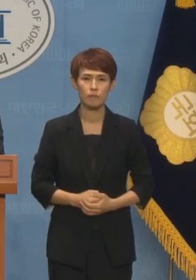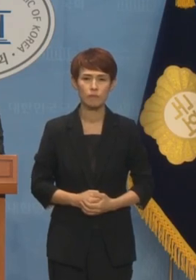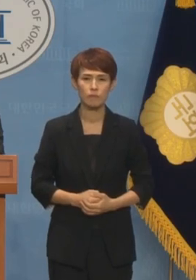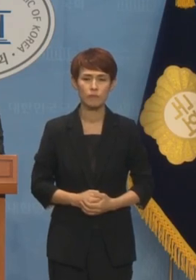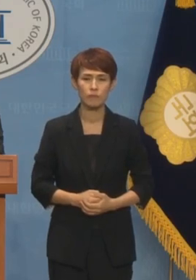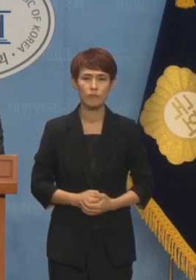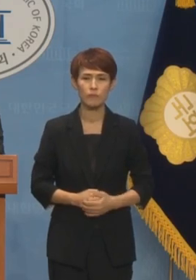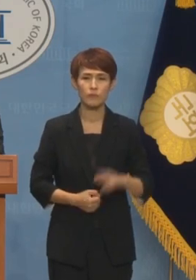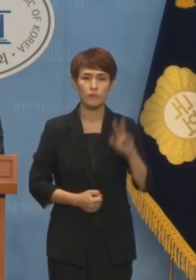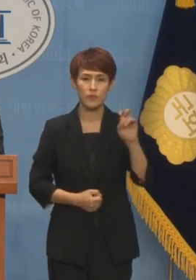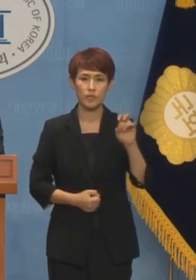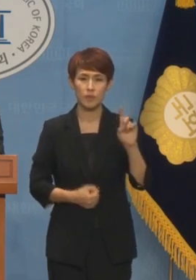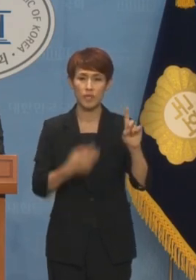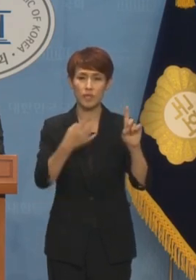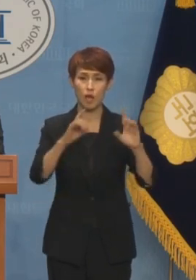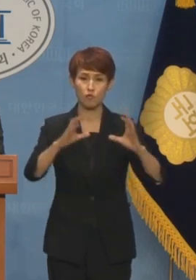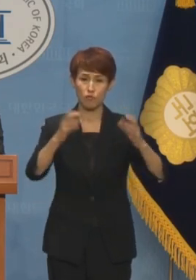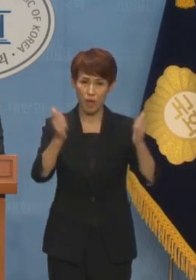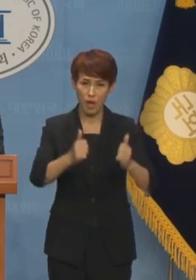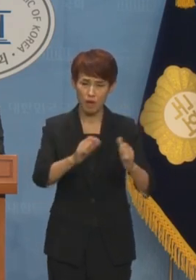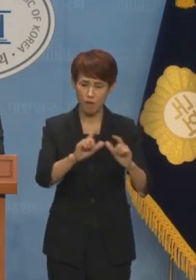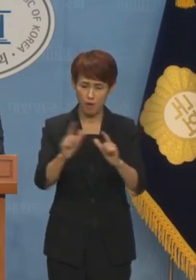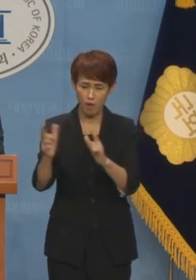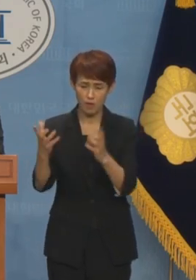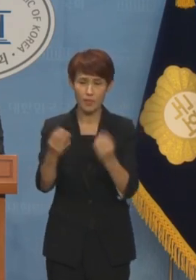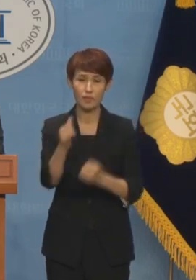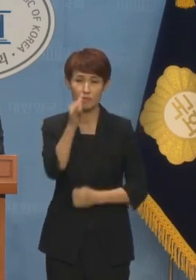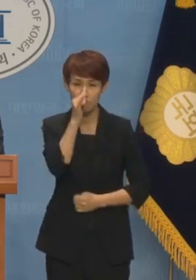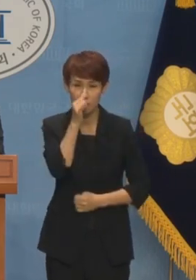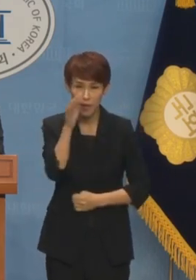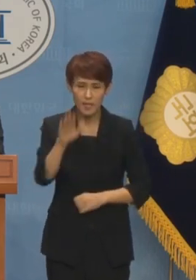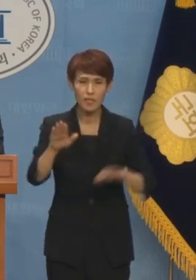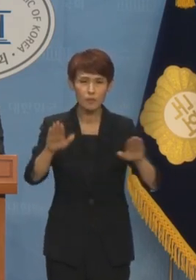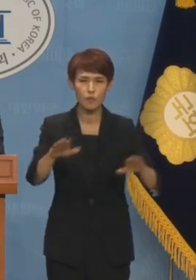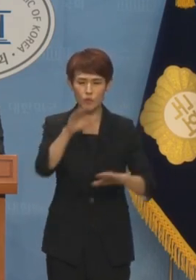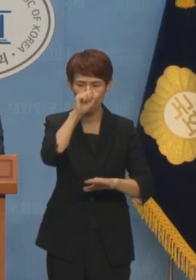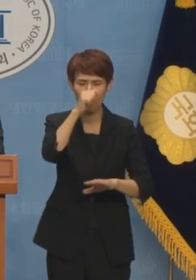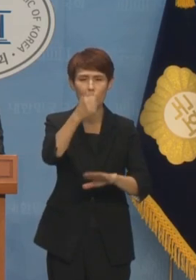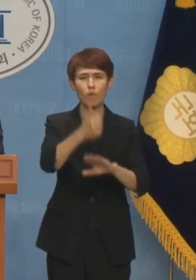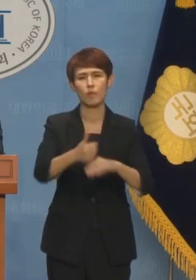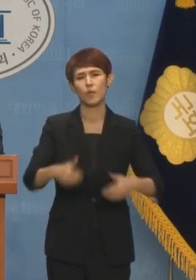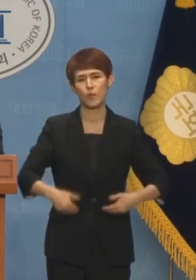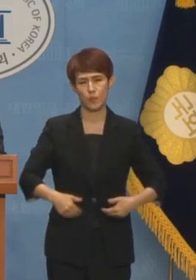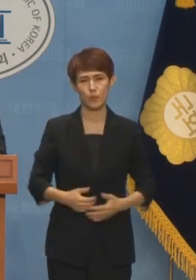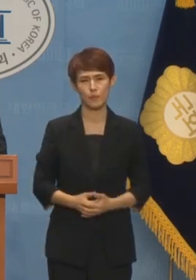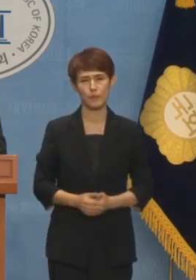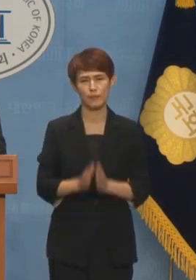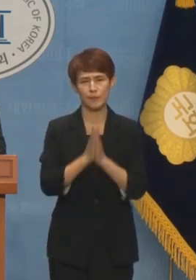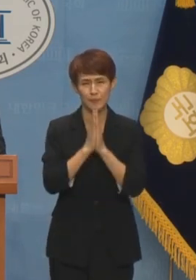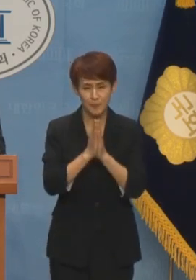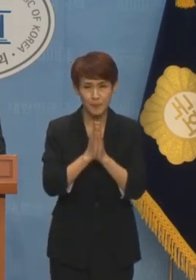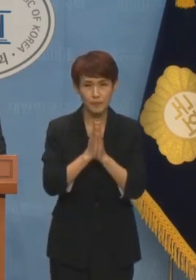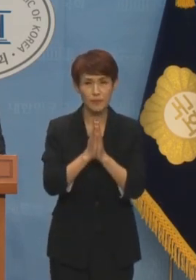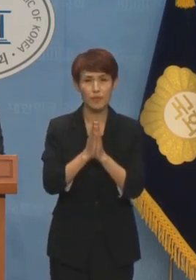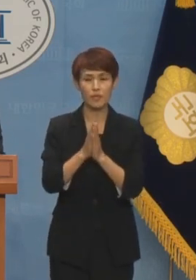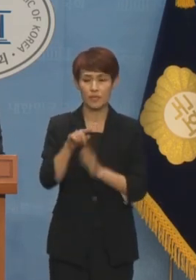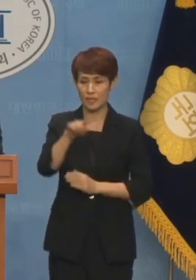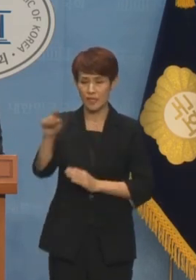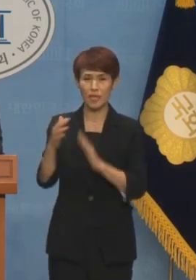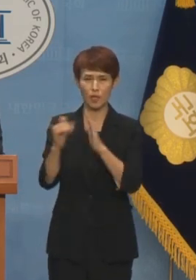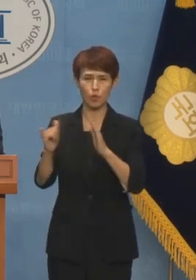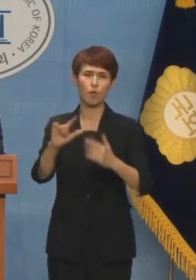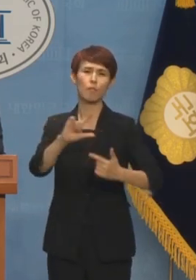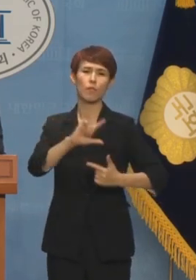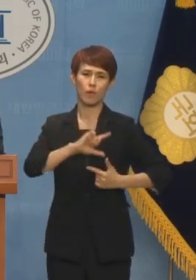다사다난했던 21대 국회였지만 이제는 유종의 미를 거둘 때가 왔습니다. 부디 도연인의 가족의